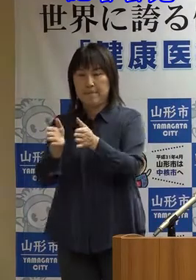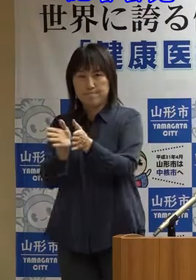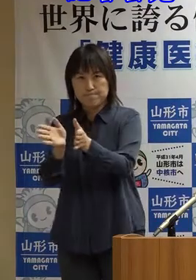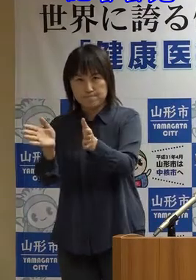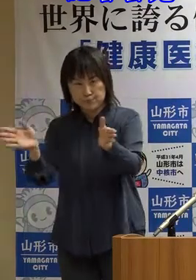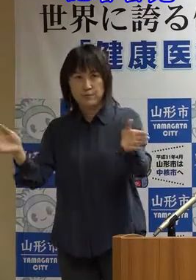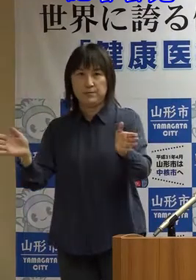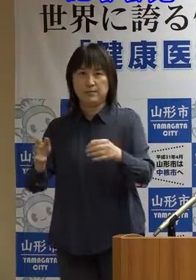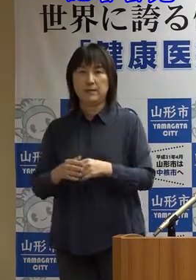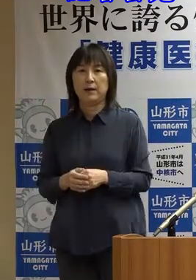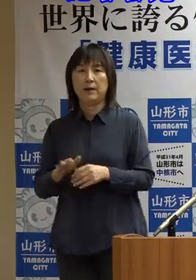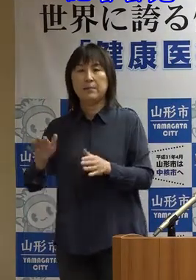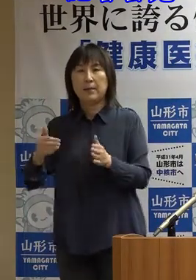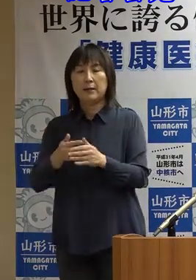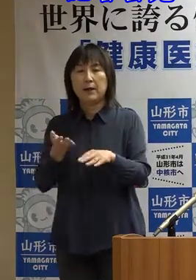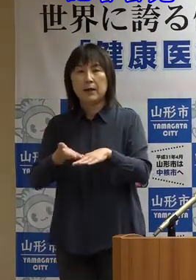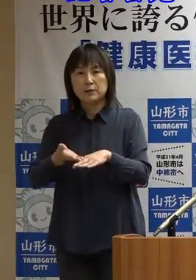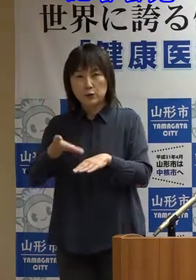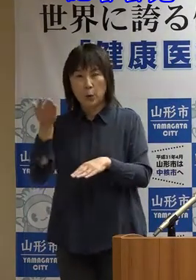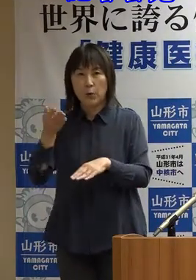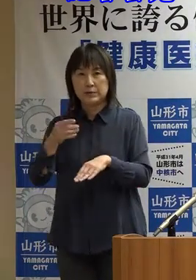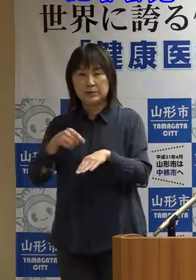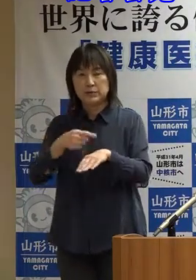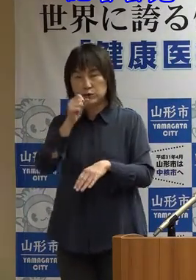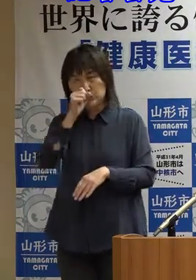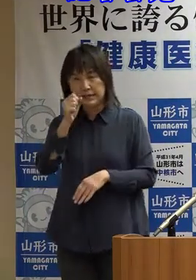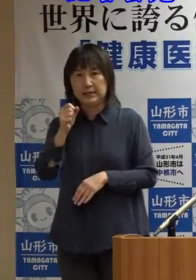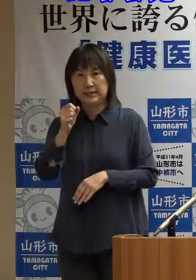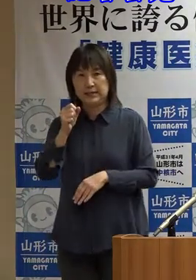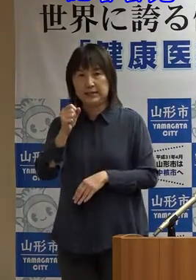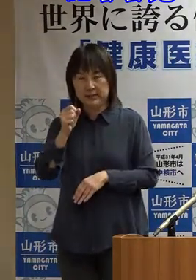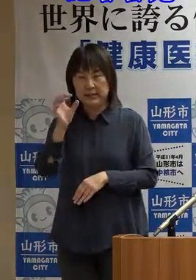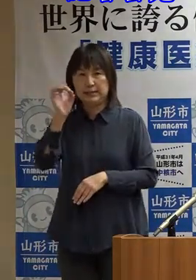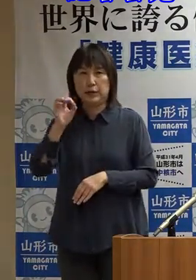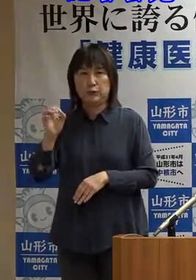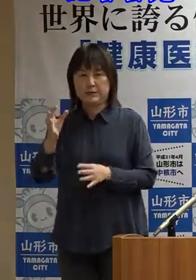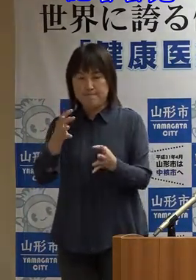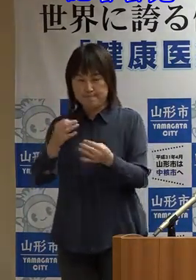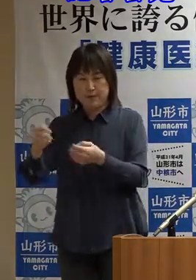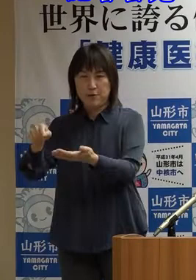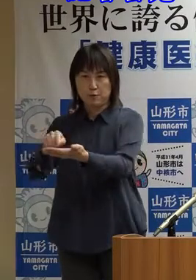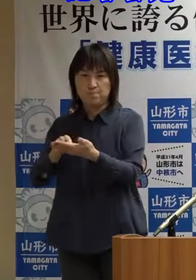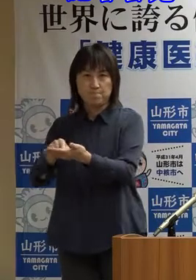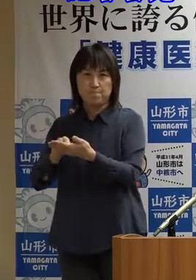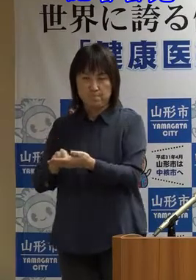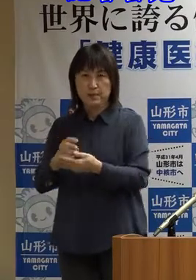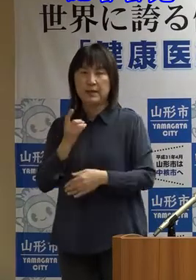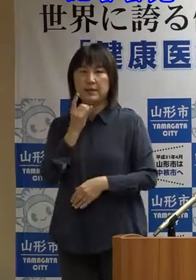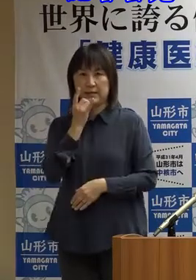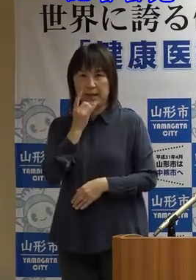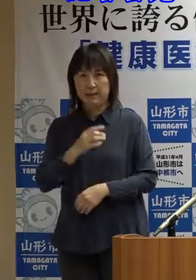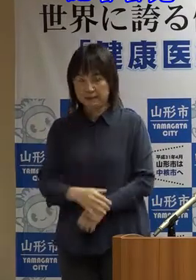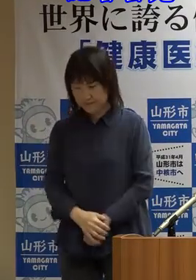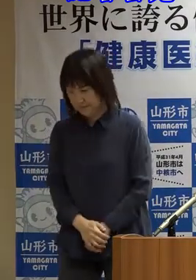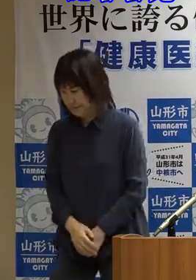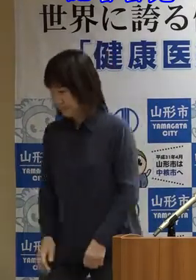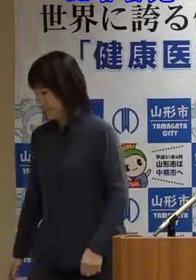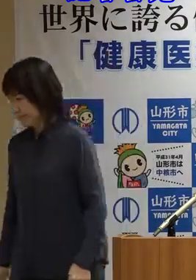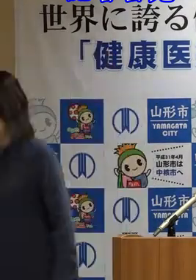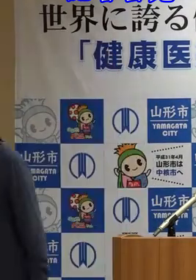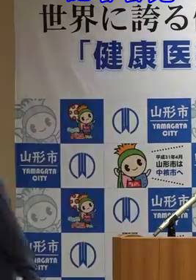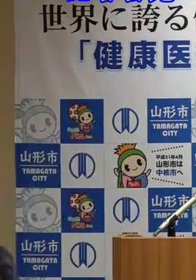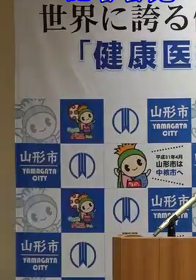広がることで、これまで以上に質が高く、より多くの作品が応募されることを期待しております。